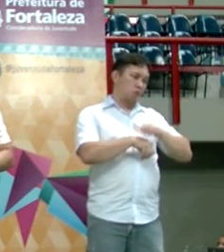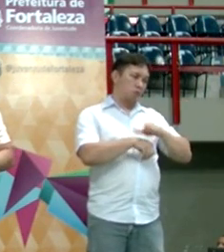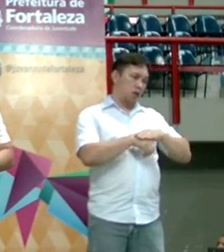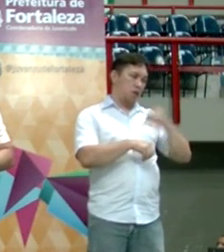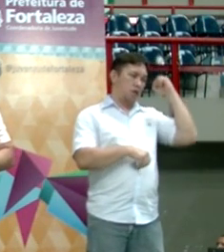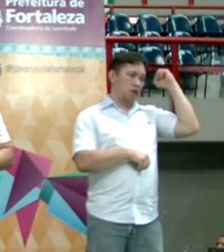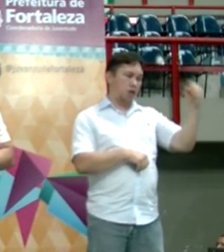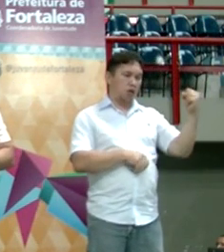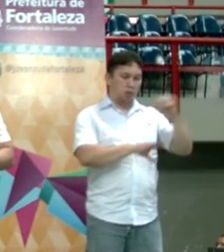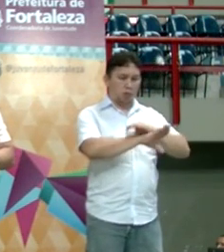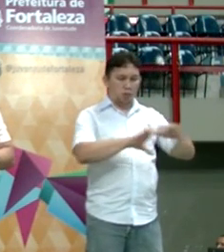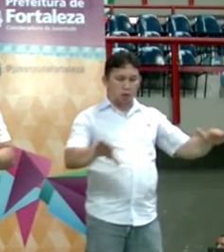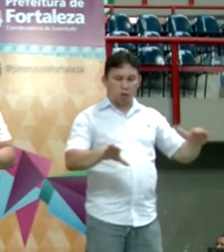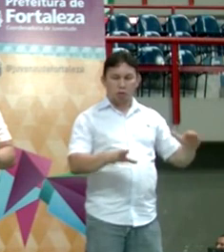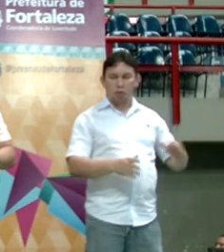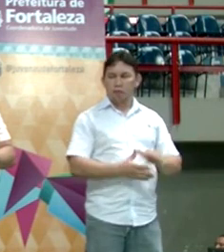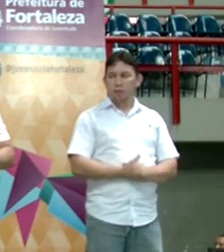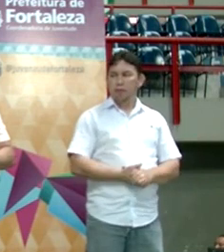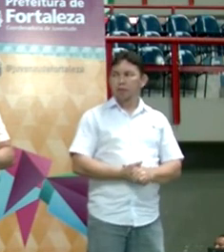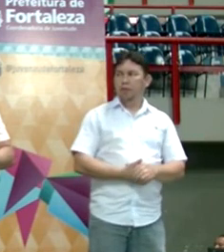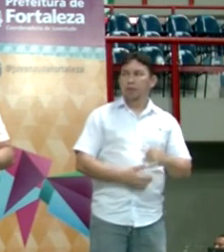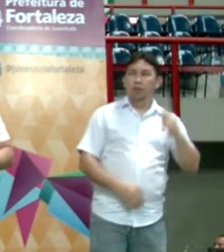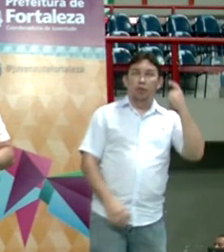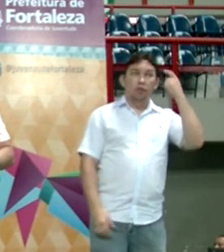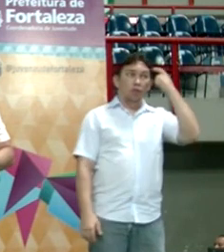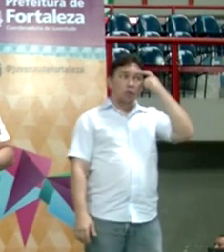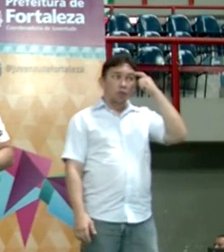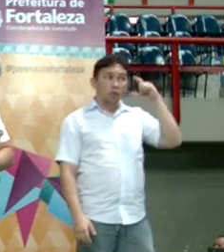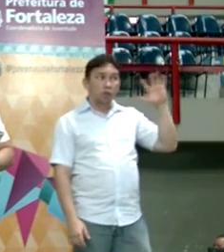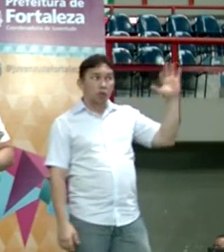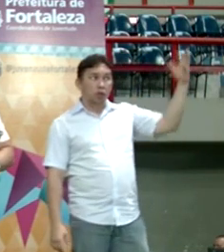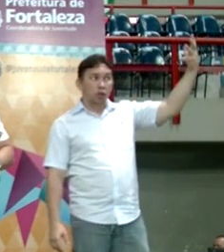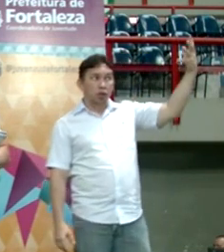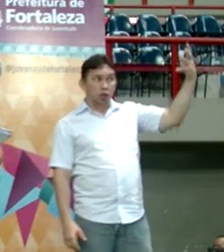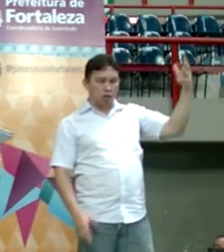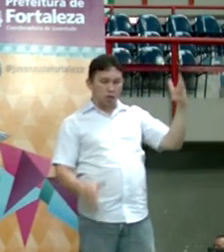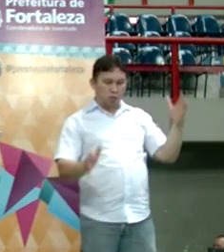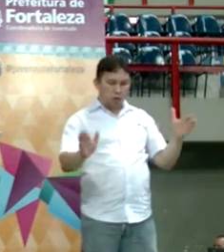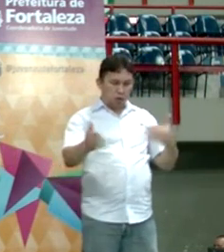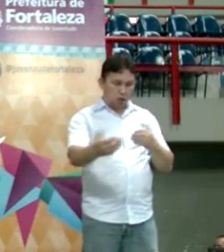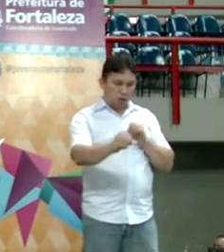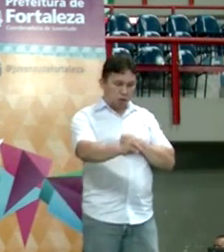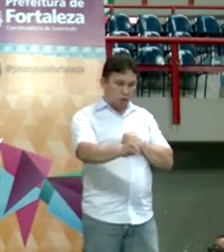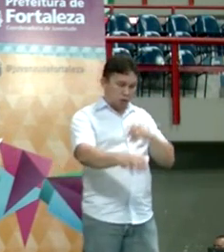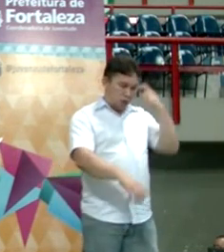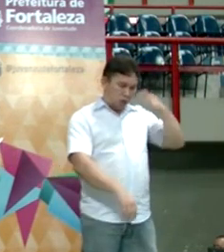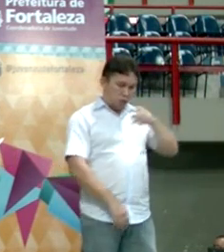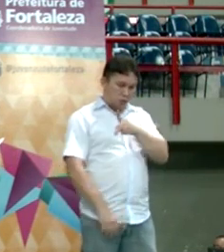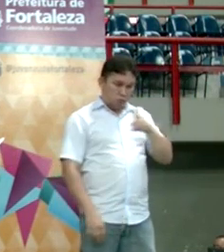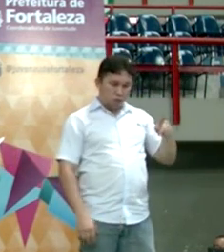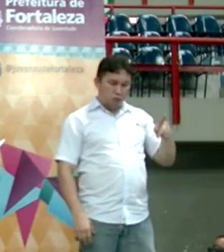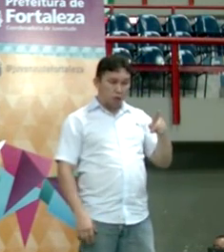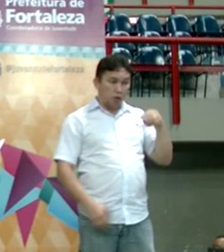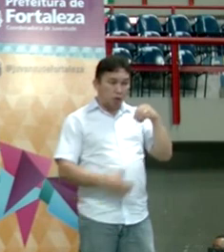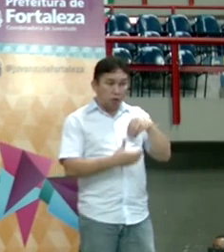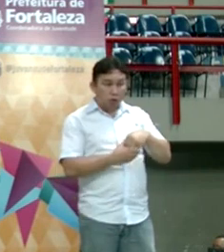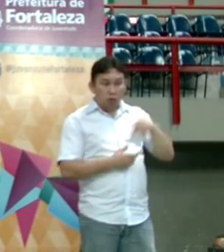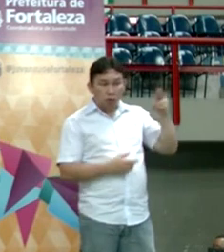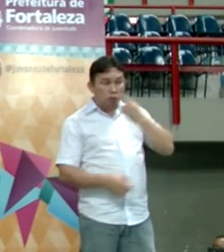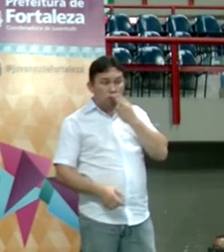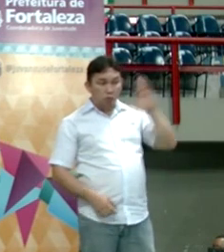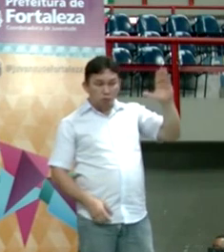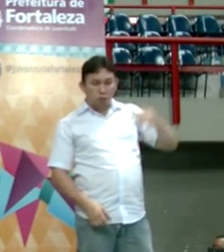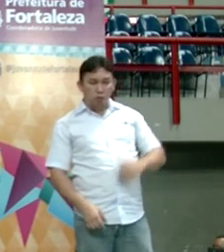ser exterminado, tá certo? Aí tu imagina o clima da aula na Alemanha nazista. O que é que